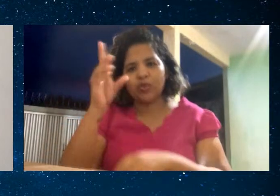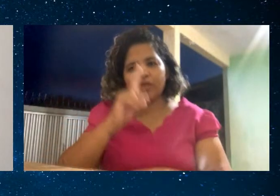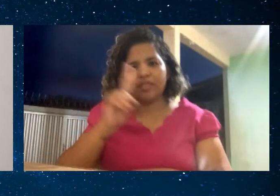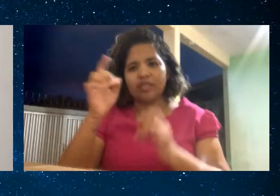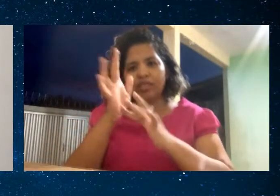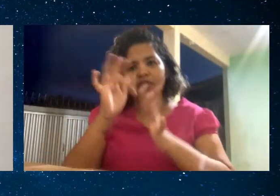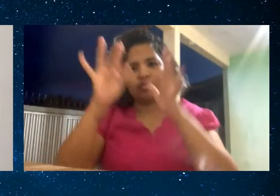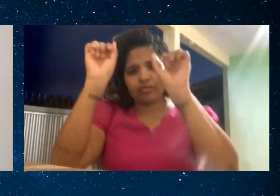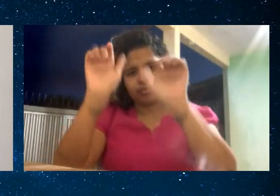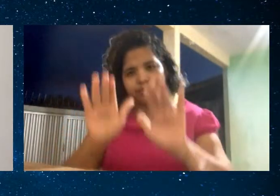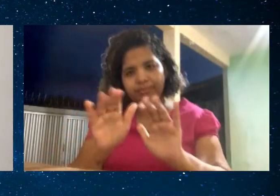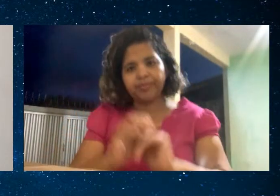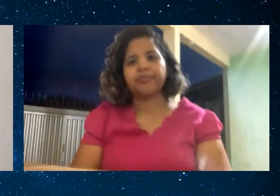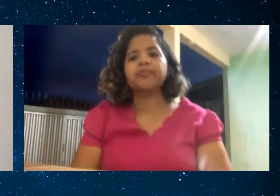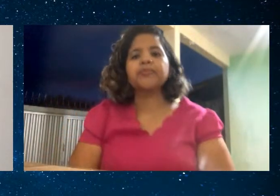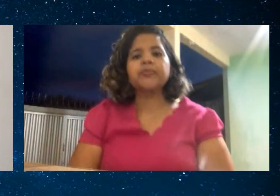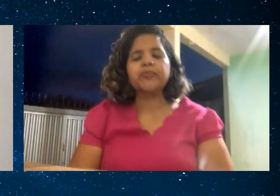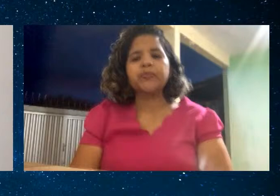nos